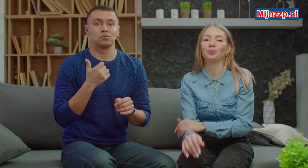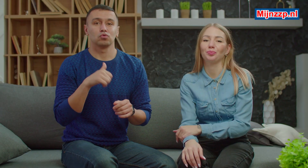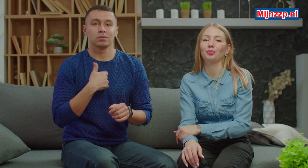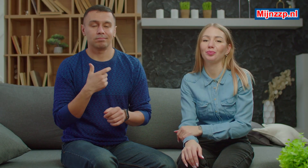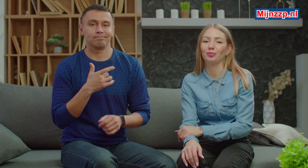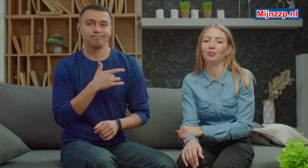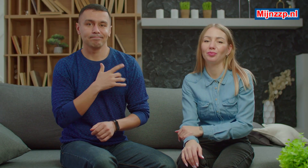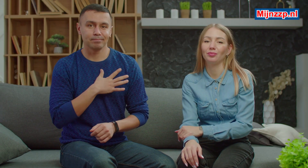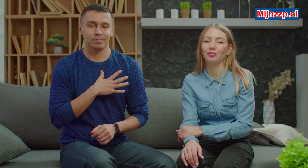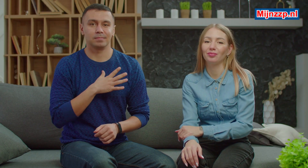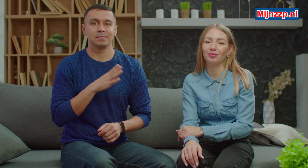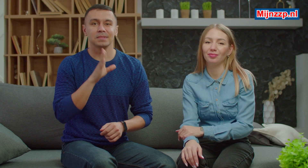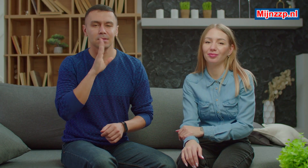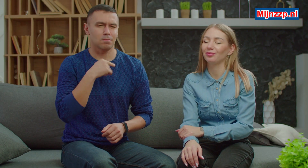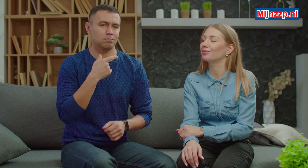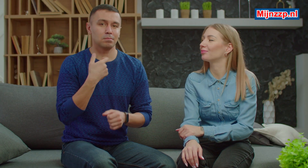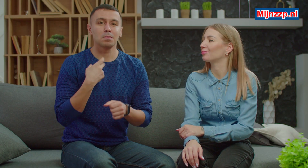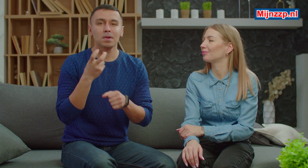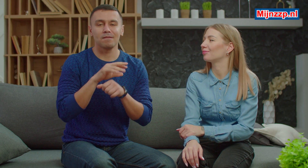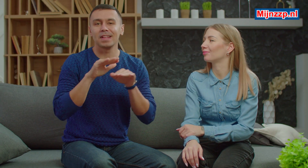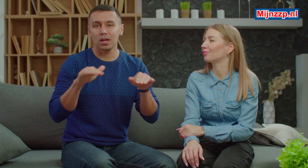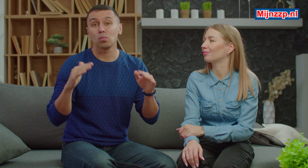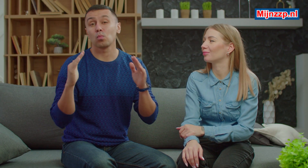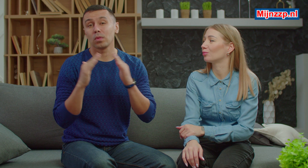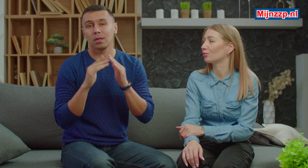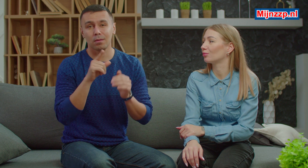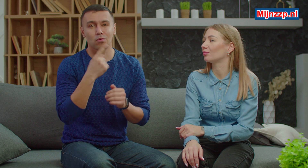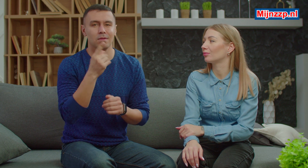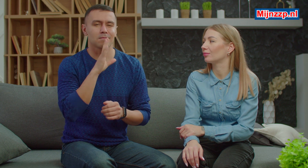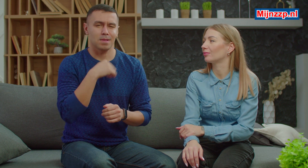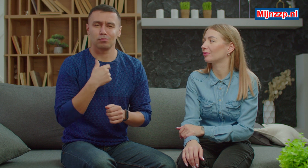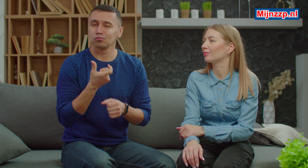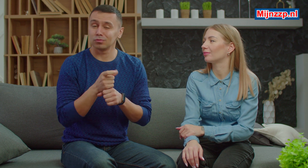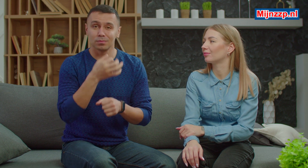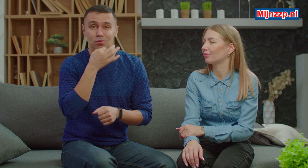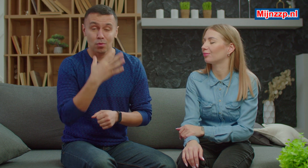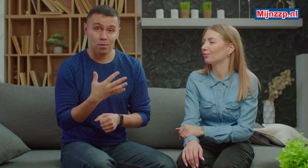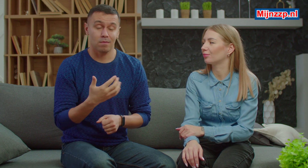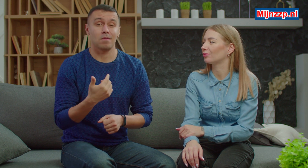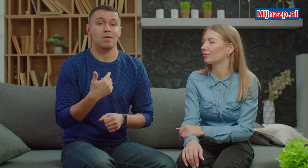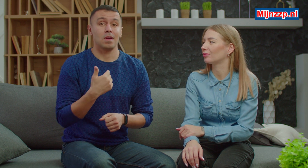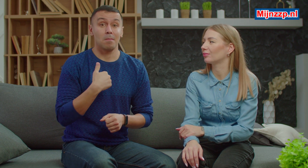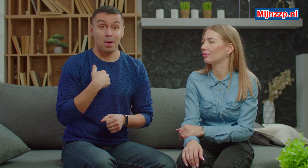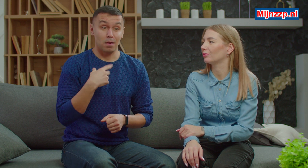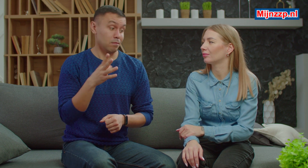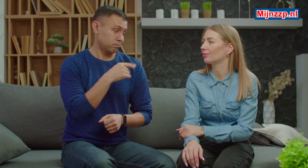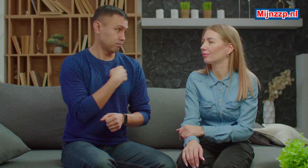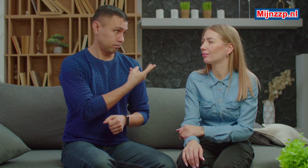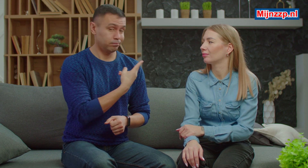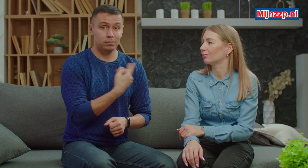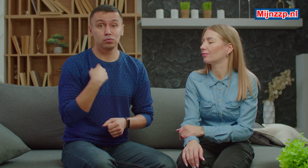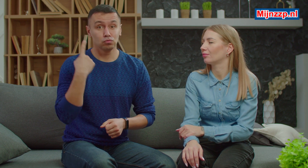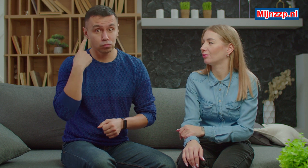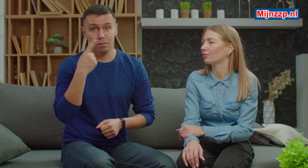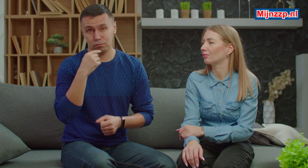Kopf, anderen Körperteilen und durch Ausdrücke. Auf der ganzen Welt gibt es etwa 130 verschiedene